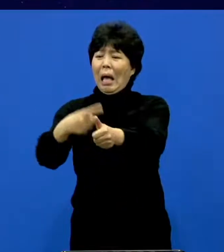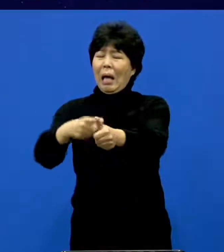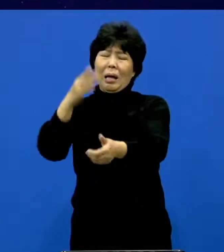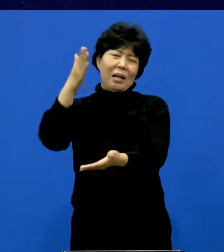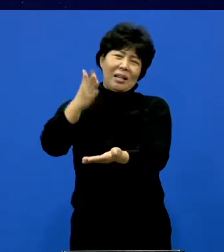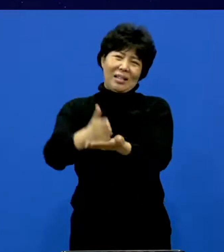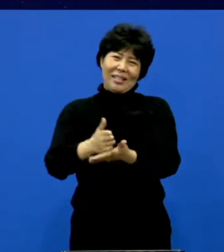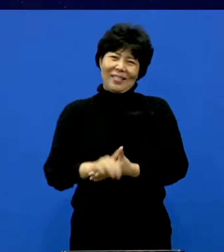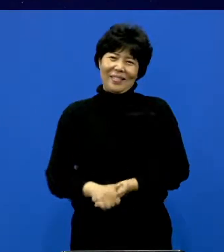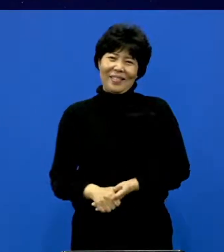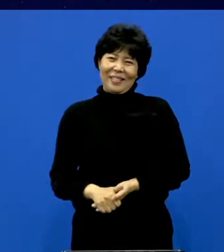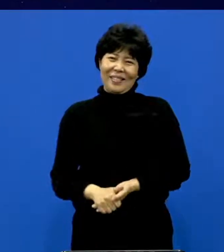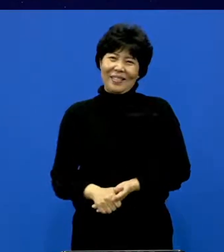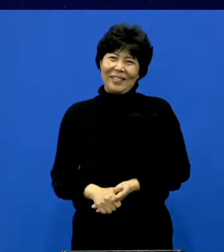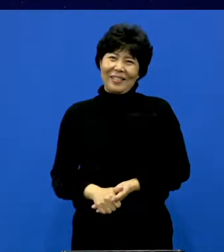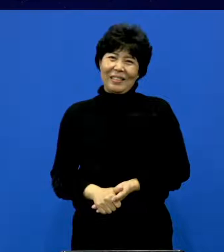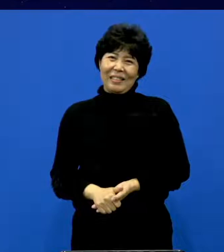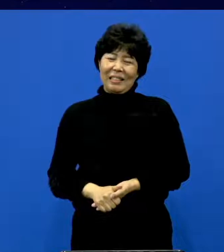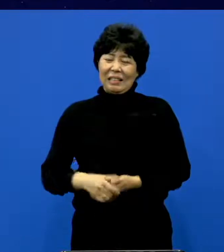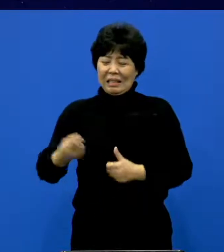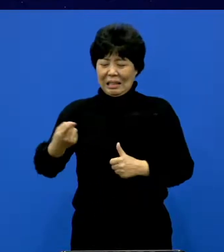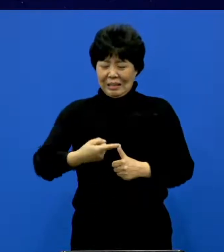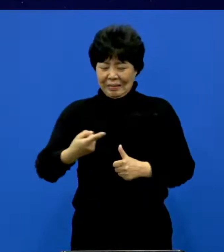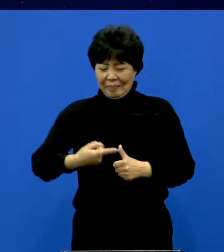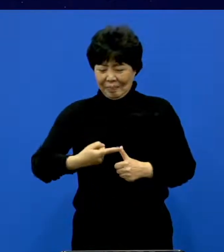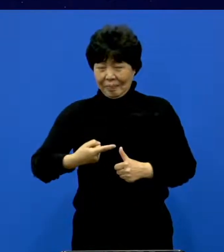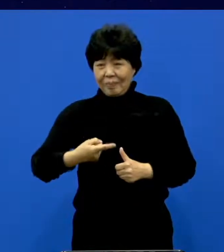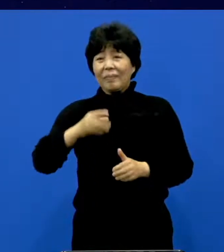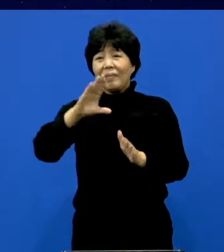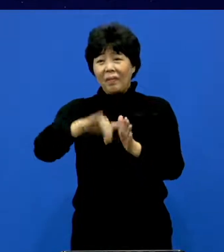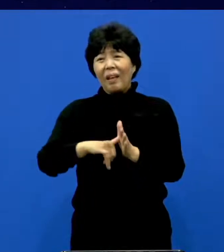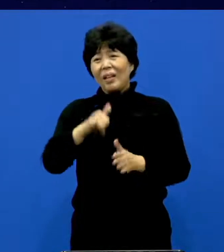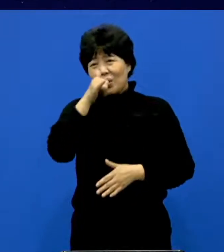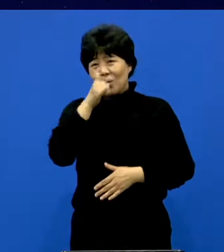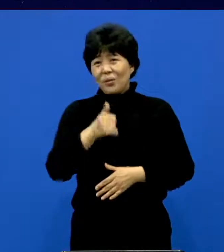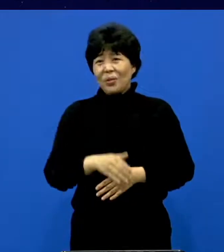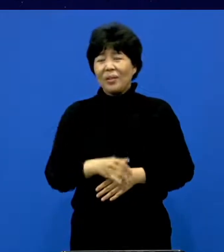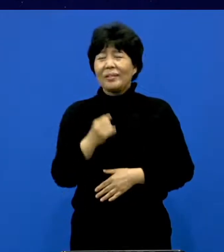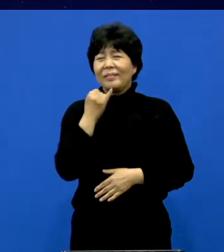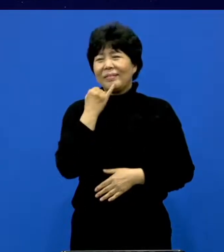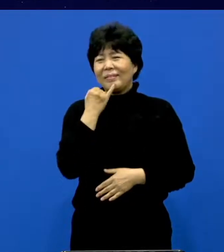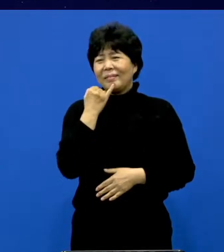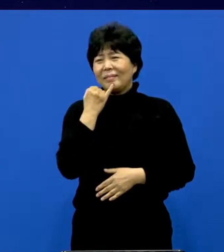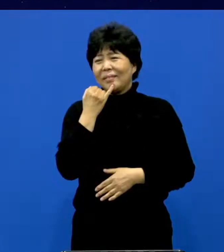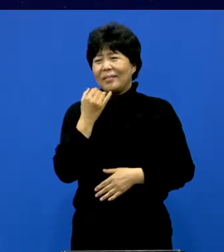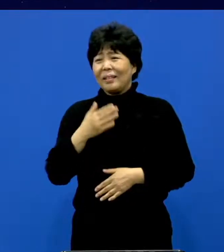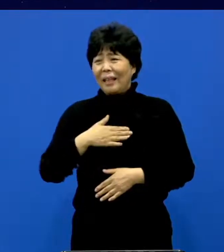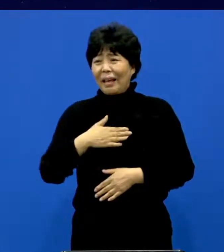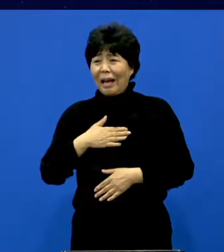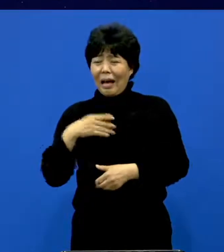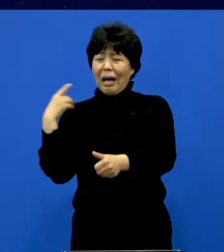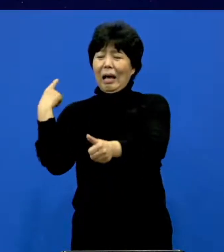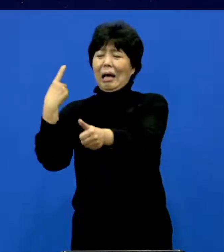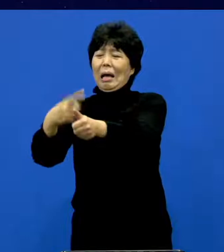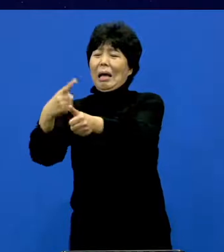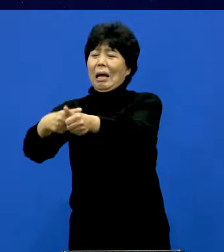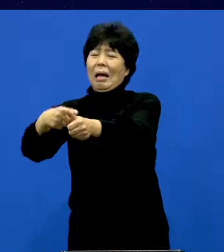욕을 먹을 수 있어요. 살다 보면 욕을 먹을 수 있어요. 욕을 먹되 내 입에서 욕은 나가면 안 돼.